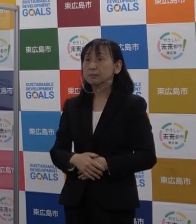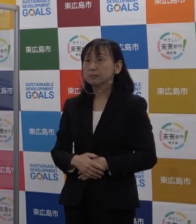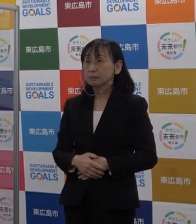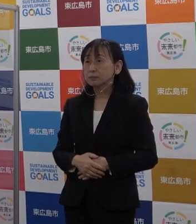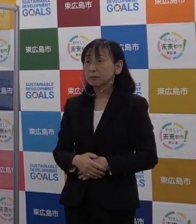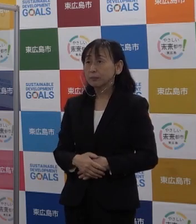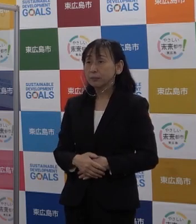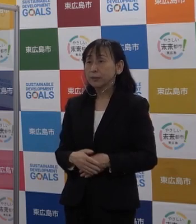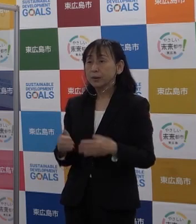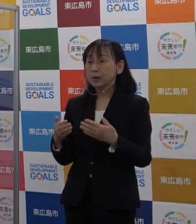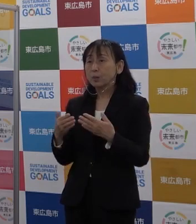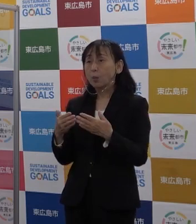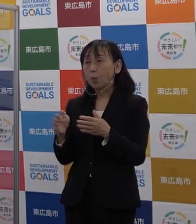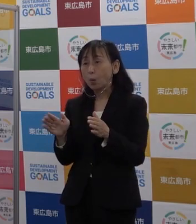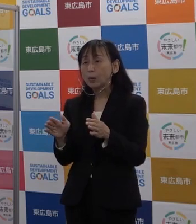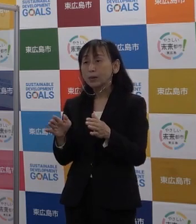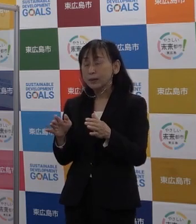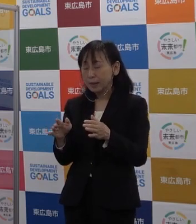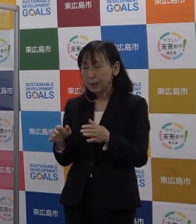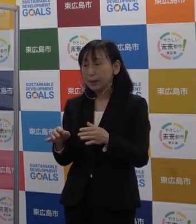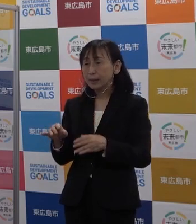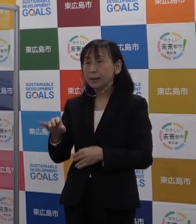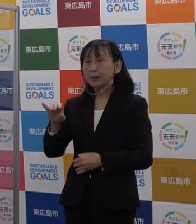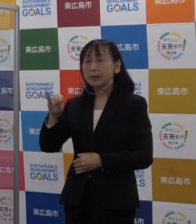オープン AI でチャット